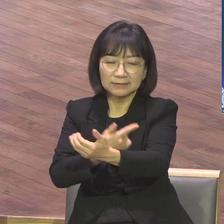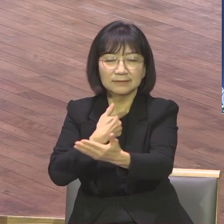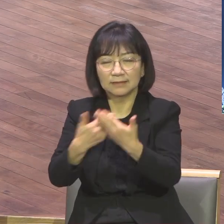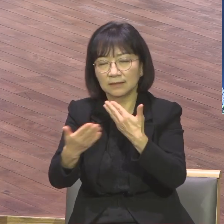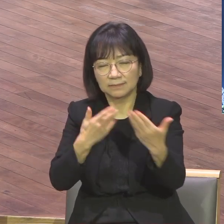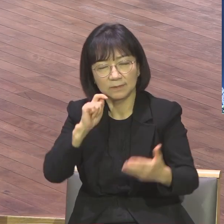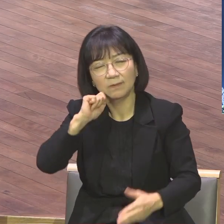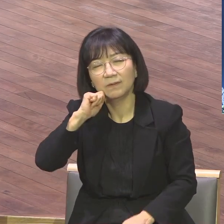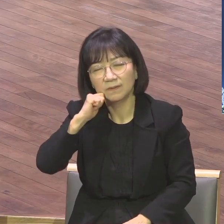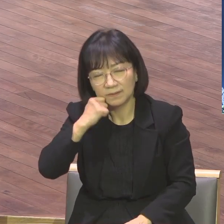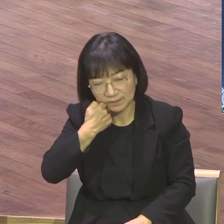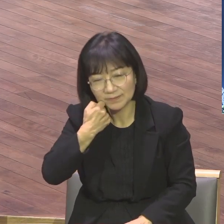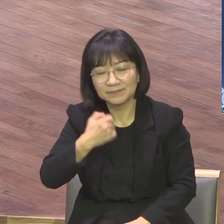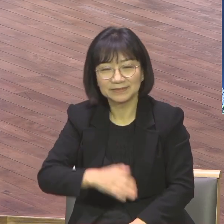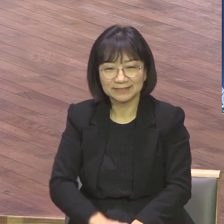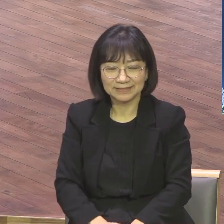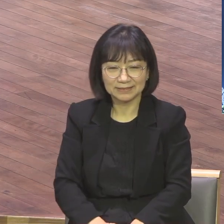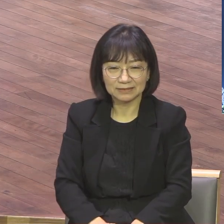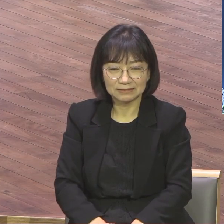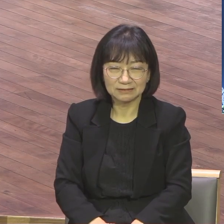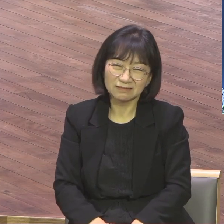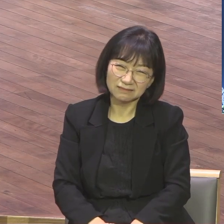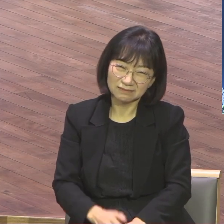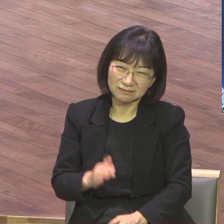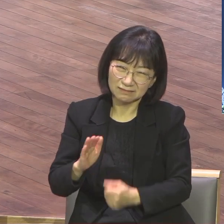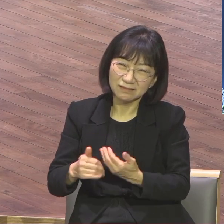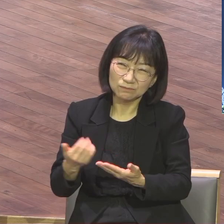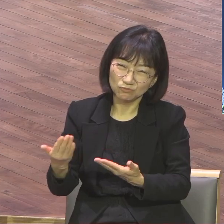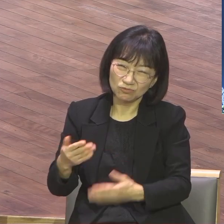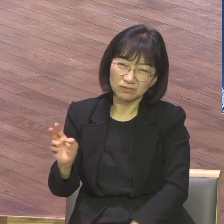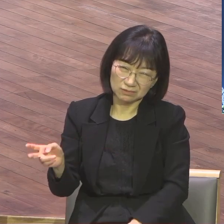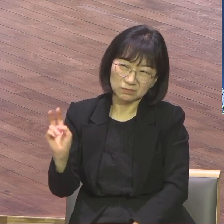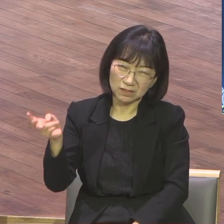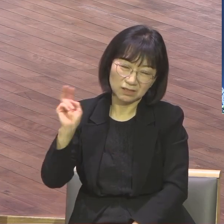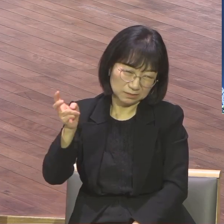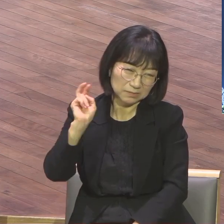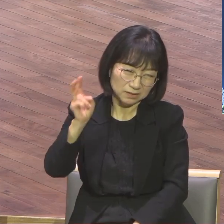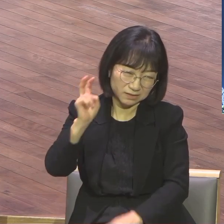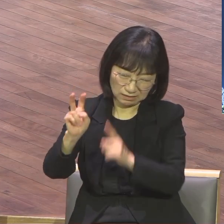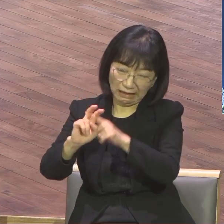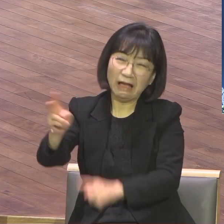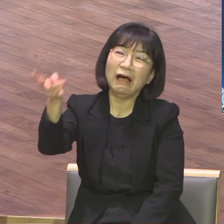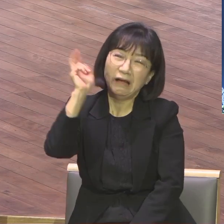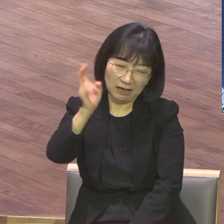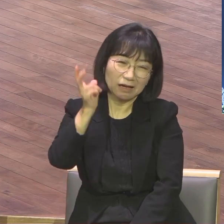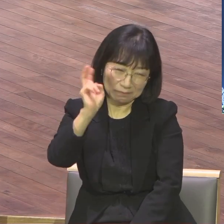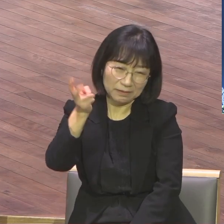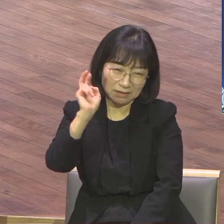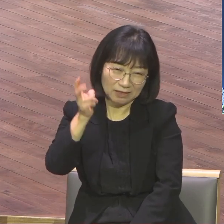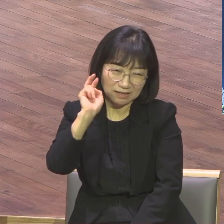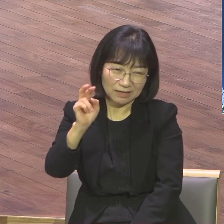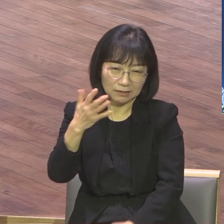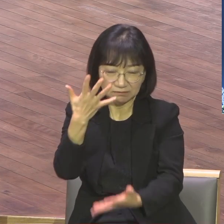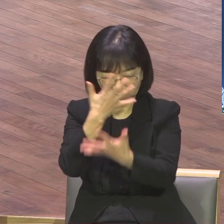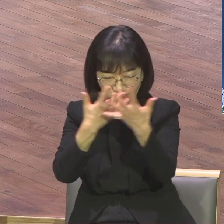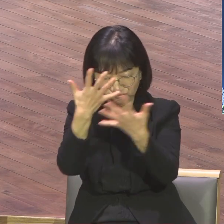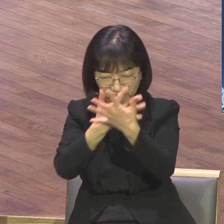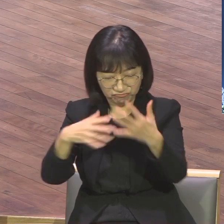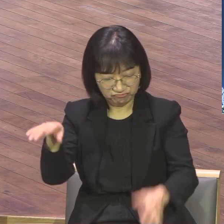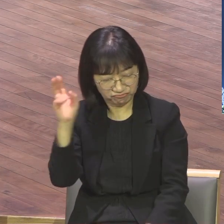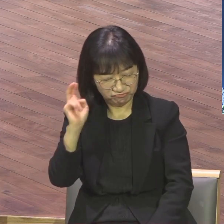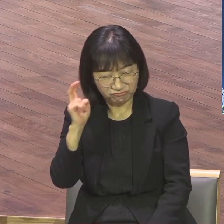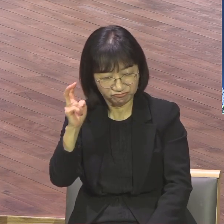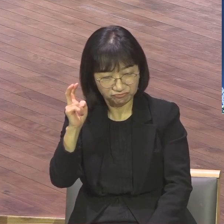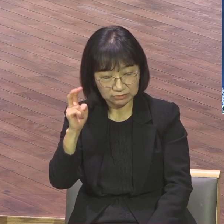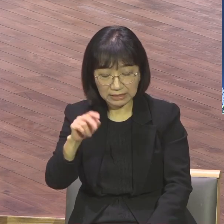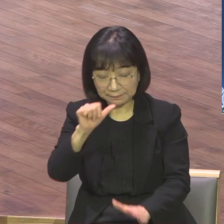무소부지하신 하나님 체험 못한다니까. 막 있겠지 뭐 그렇겠지 뭐. 미지근한 이것도 아니고 저것도 아닌 신앙.